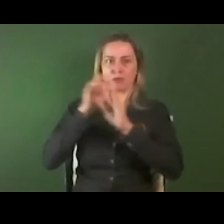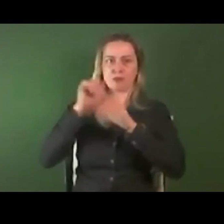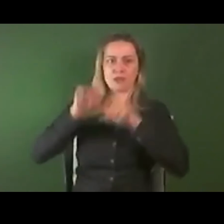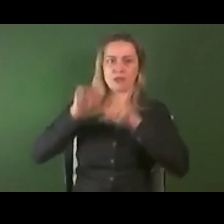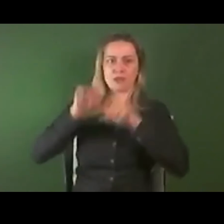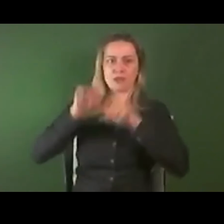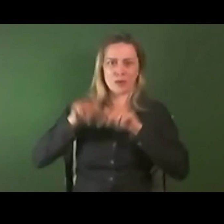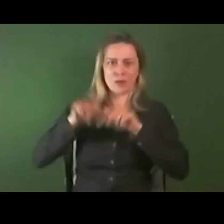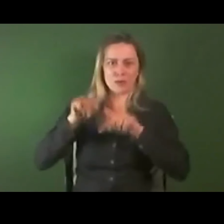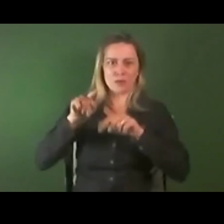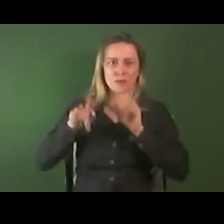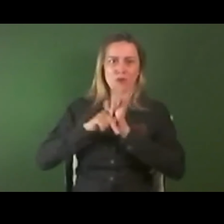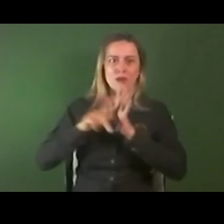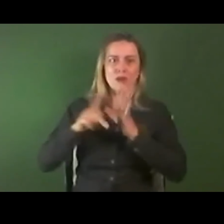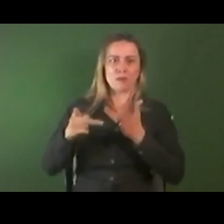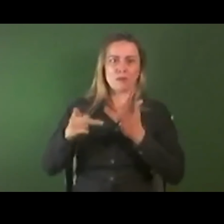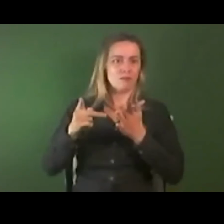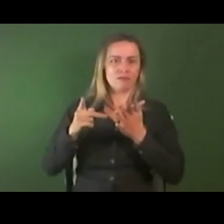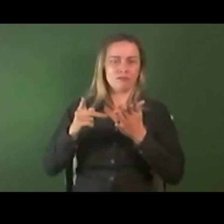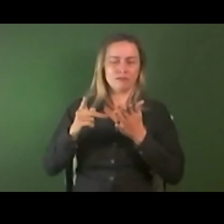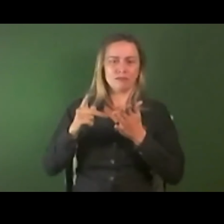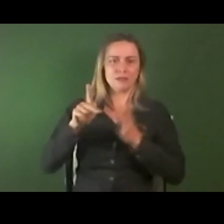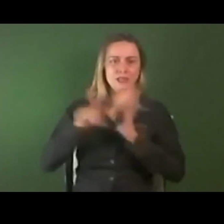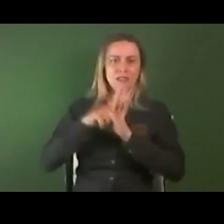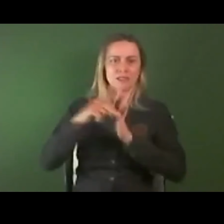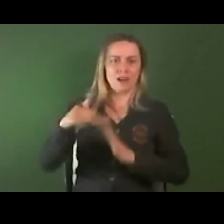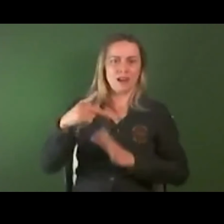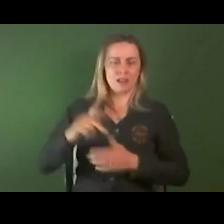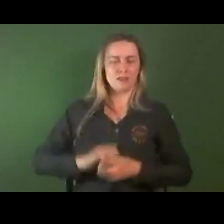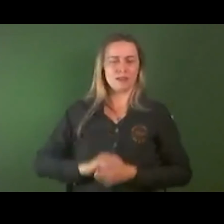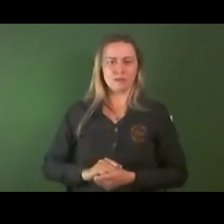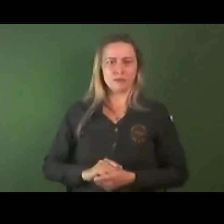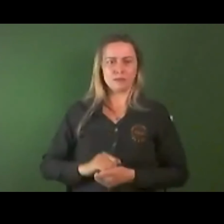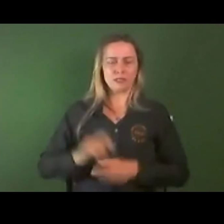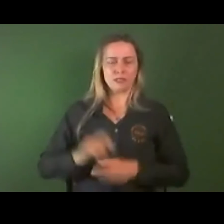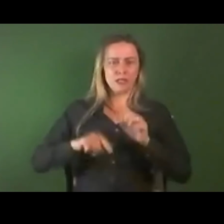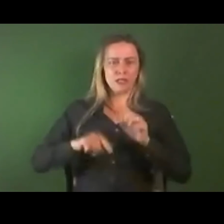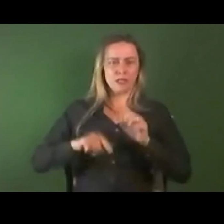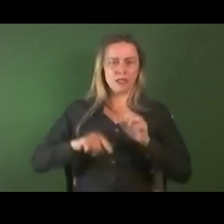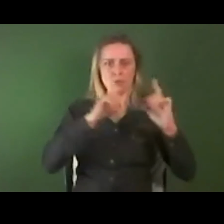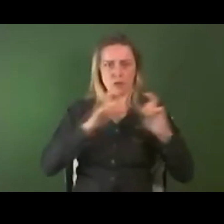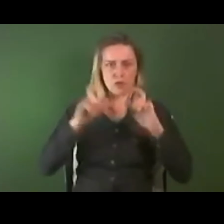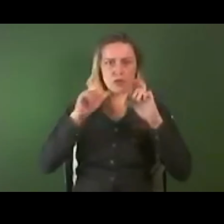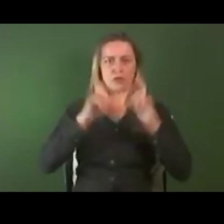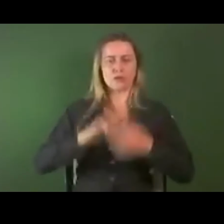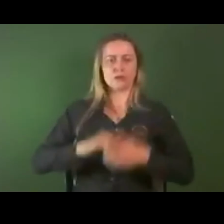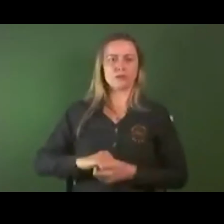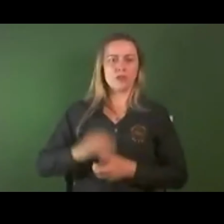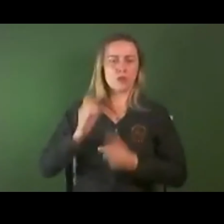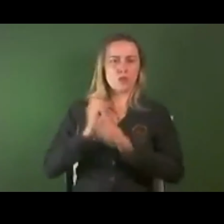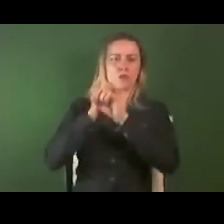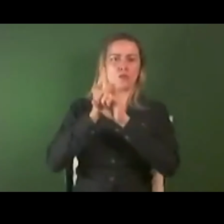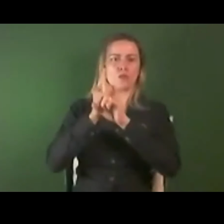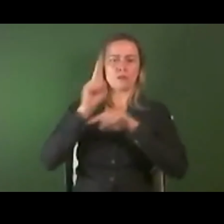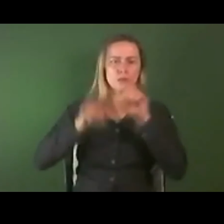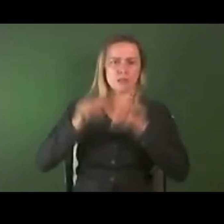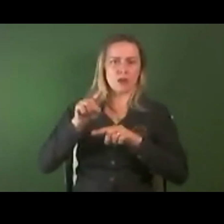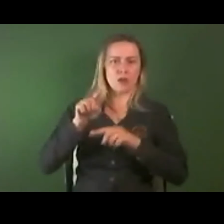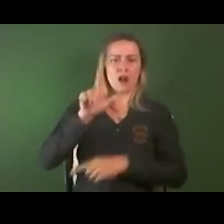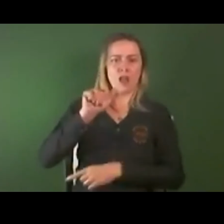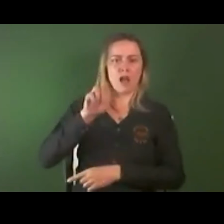sendo revelado. E ele vai fotografar, ele vai encontrar material de